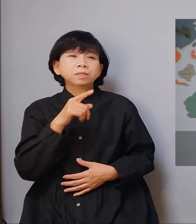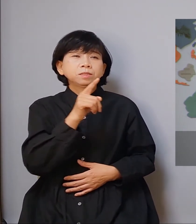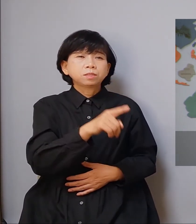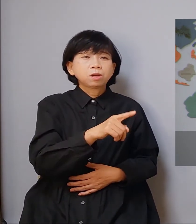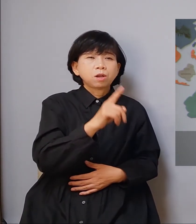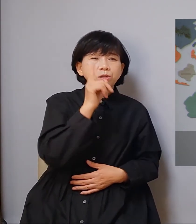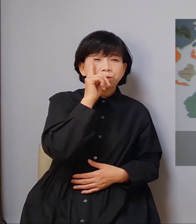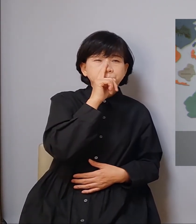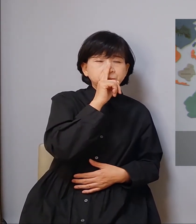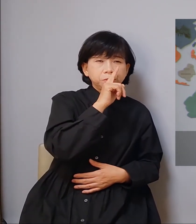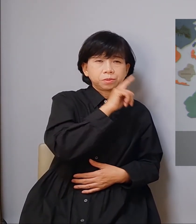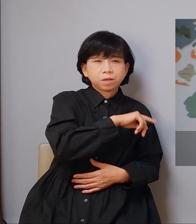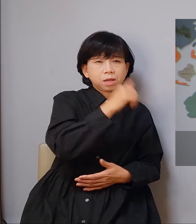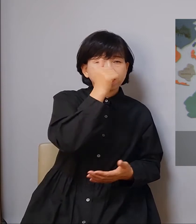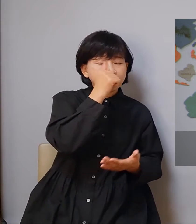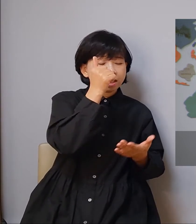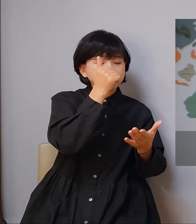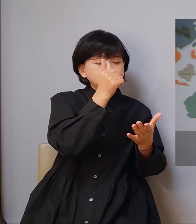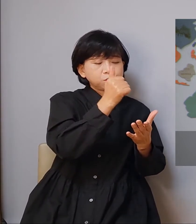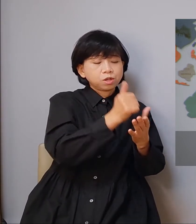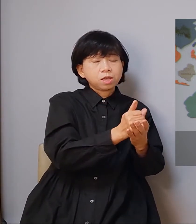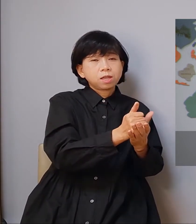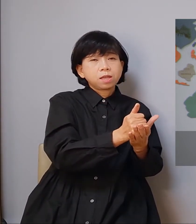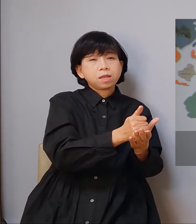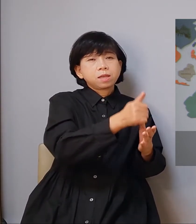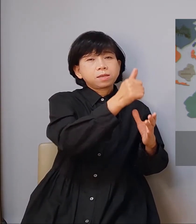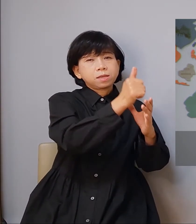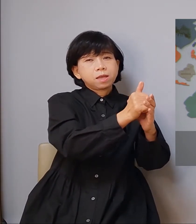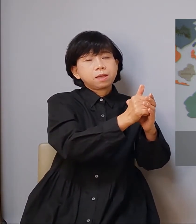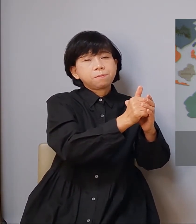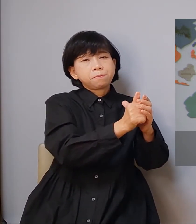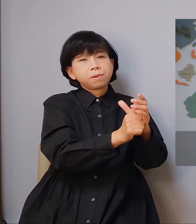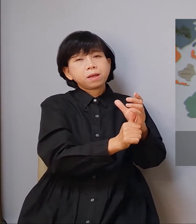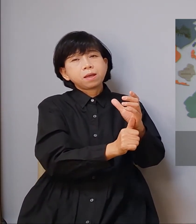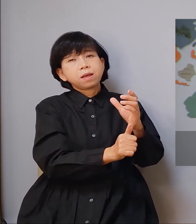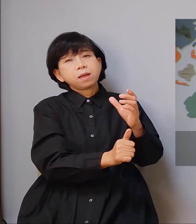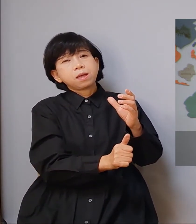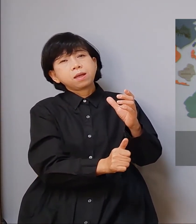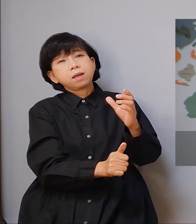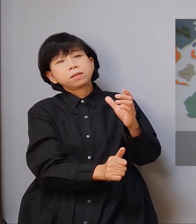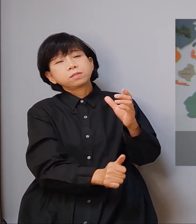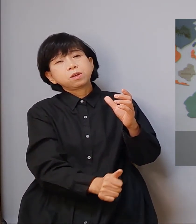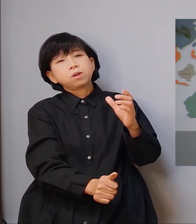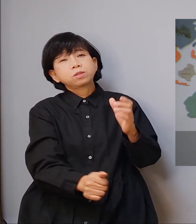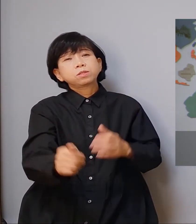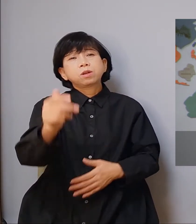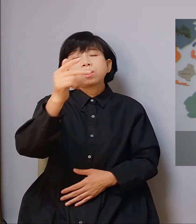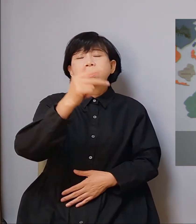저 흉악한 죄에